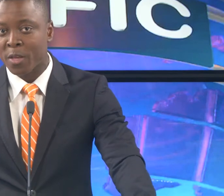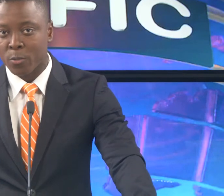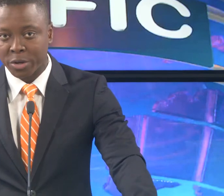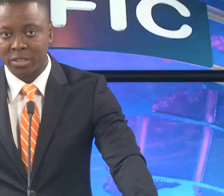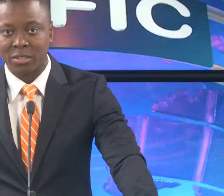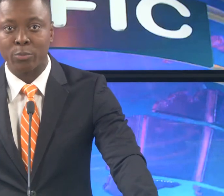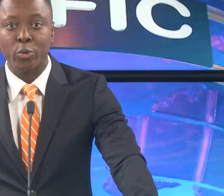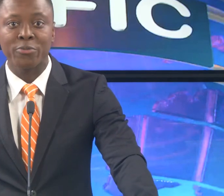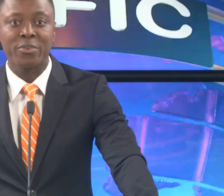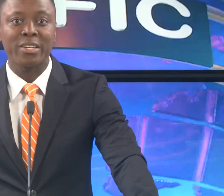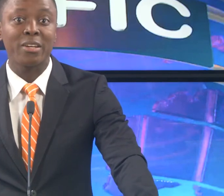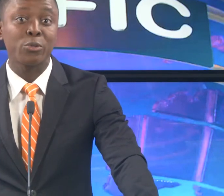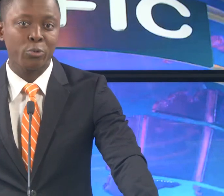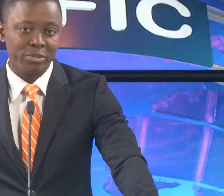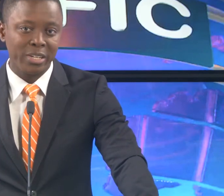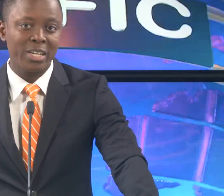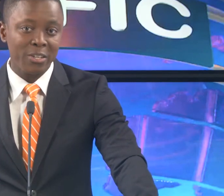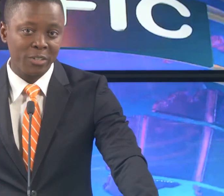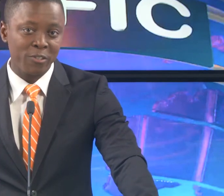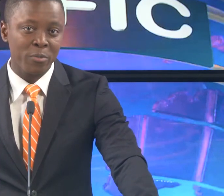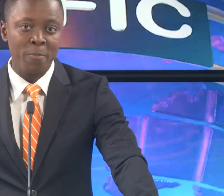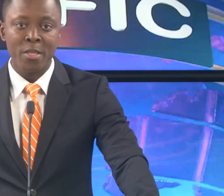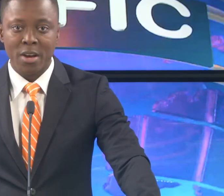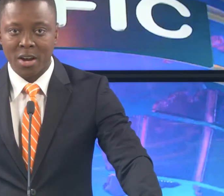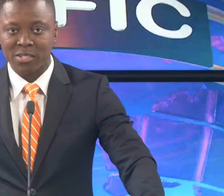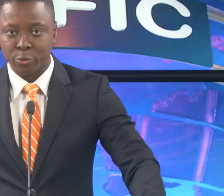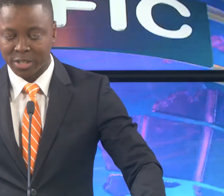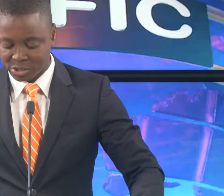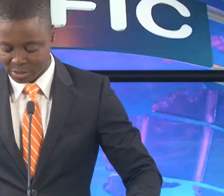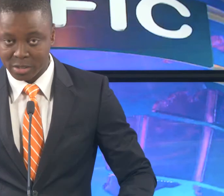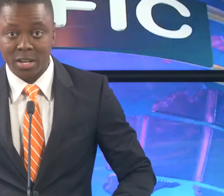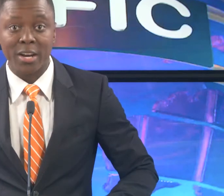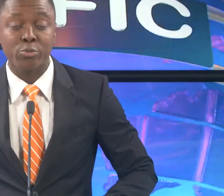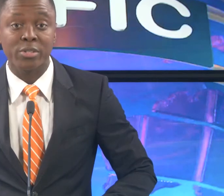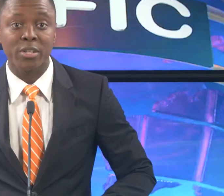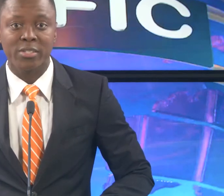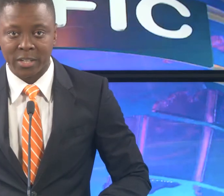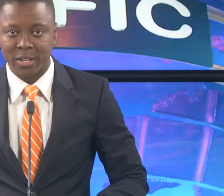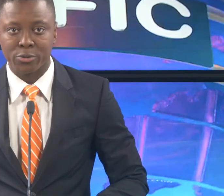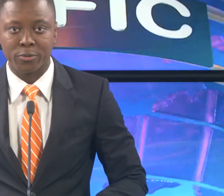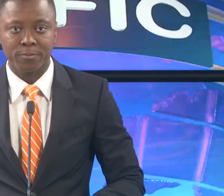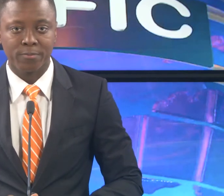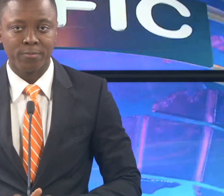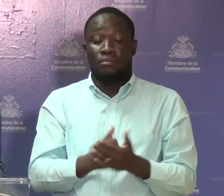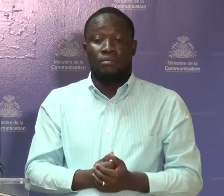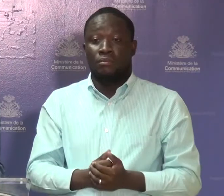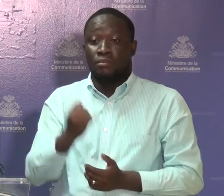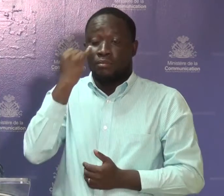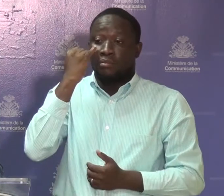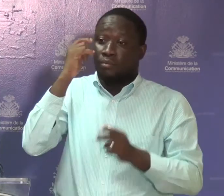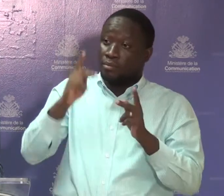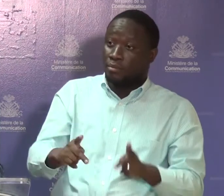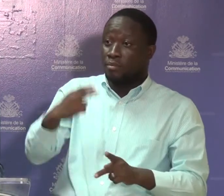spéciaux, moyennant des preuves qu'elles se consacrent effectivement à cette tâche, a-t-il ajouté à sa déclaration. Si